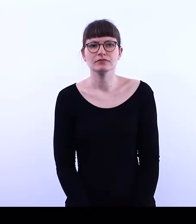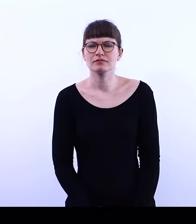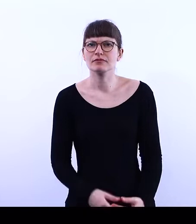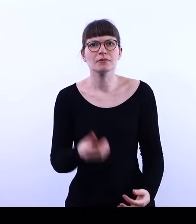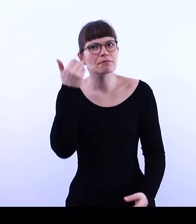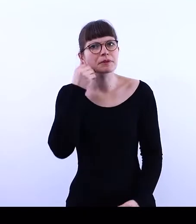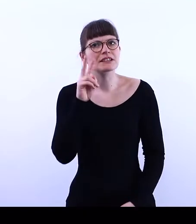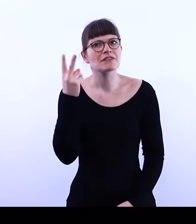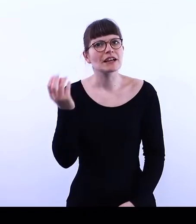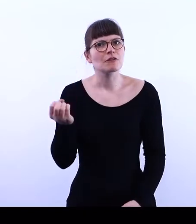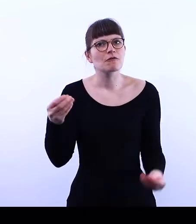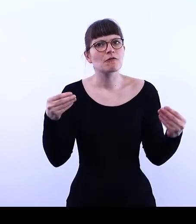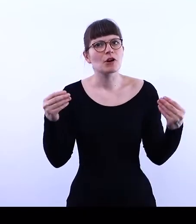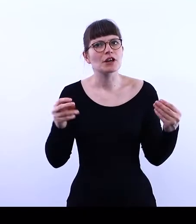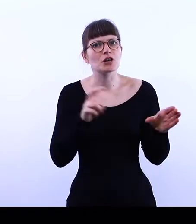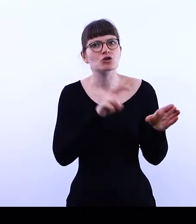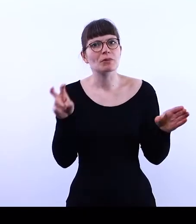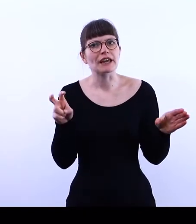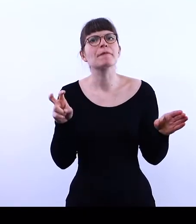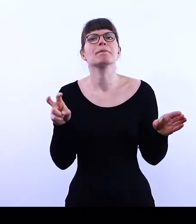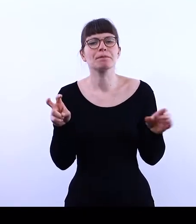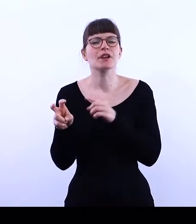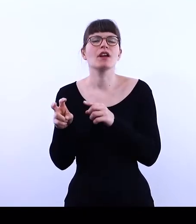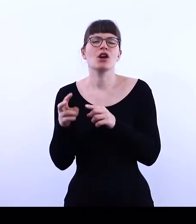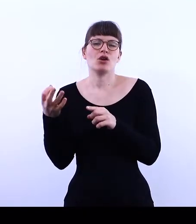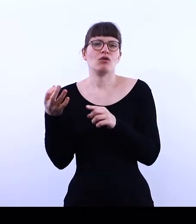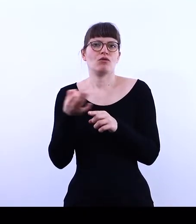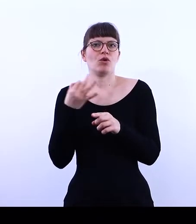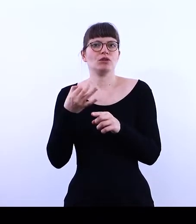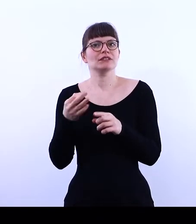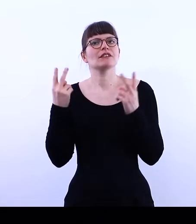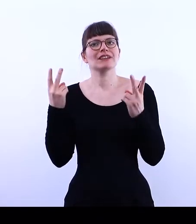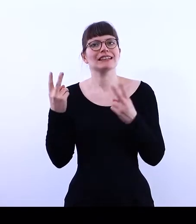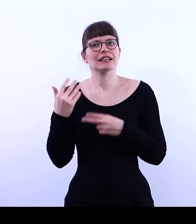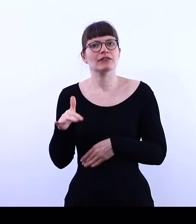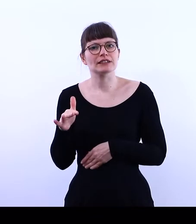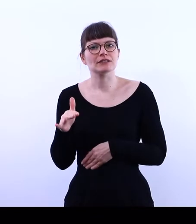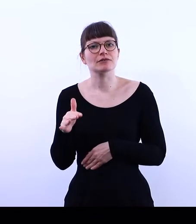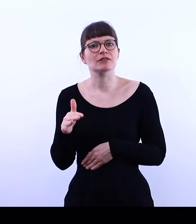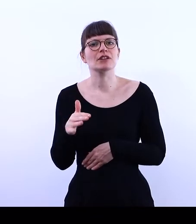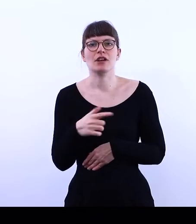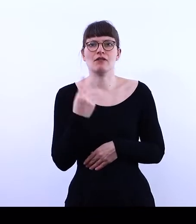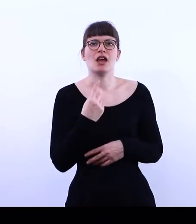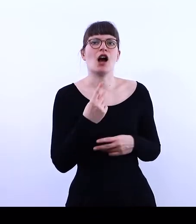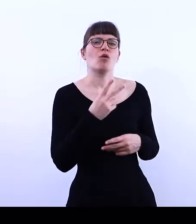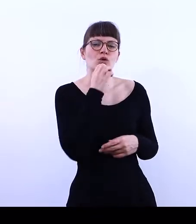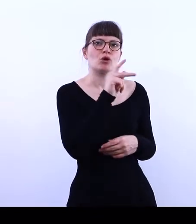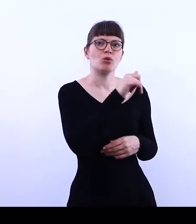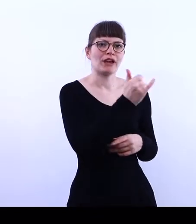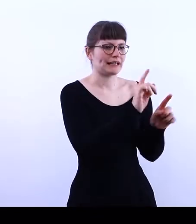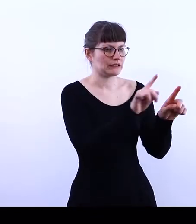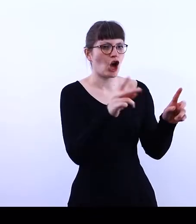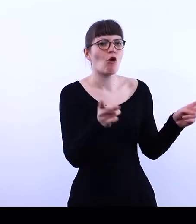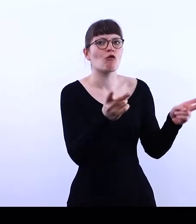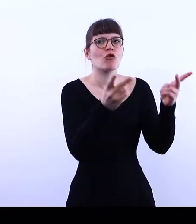Folie springen, dass uns ganz, ganz wichtig war, die Projekte, die wir jetzt fördern können, über